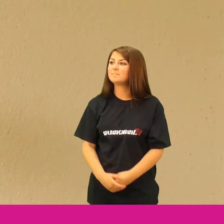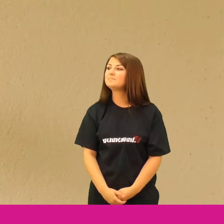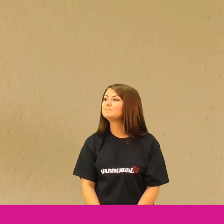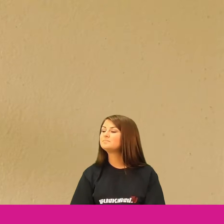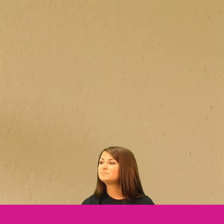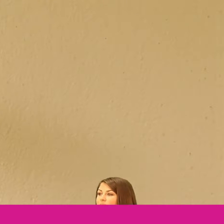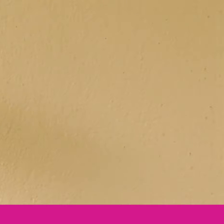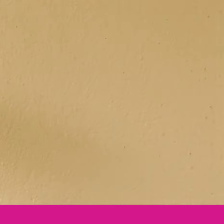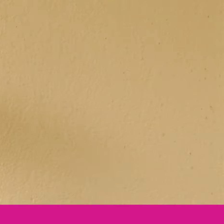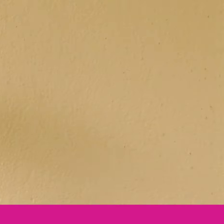Eis.